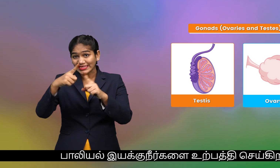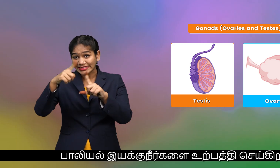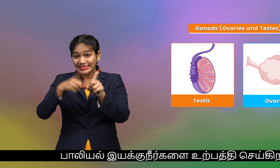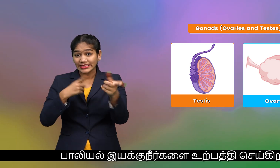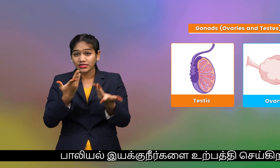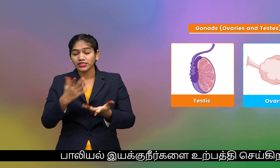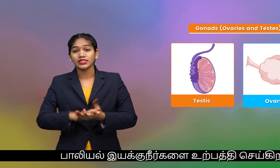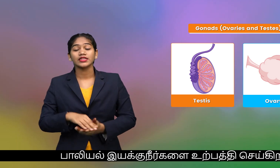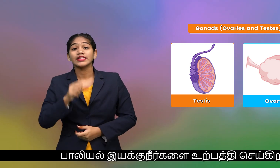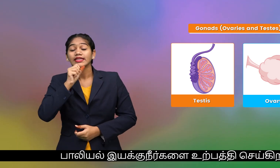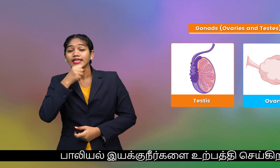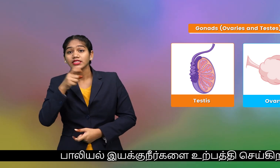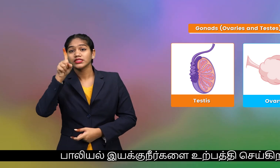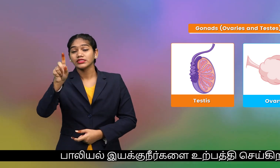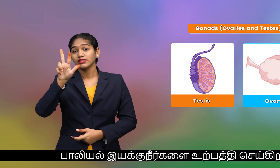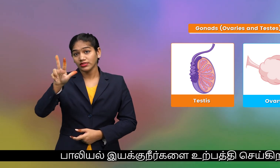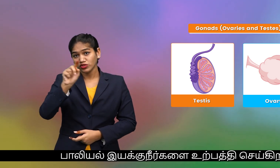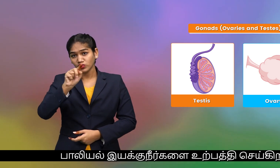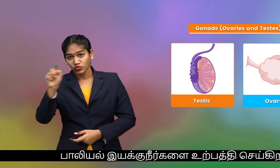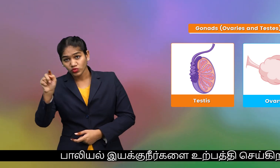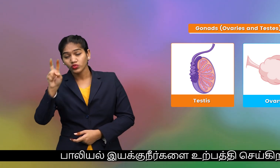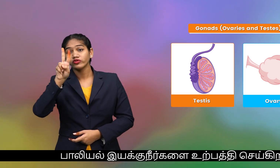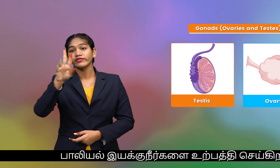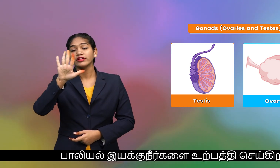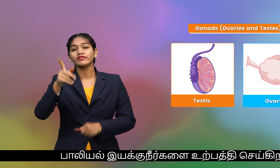பாலியல் இயக்குநீர்களை உற்பத்தி செய்கிறது.